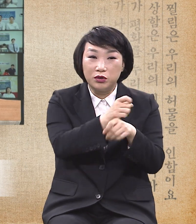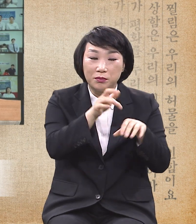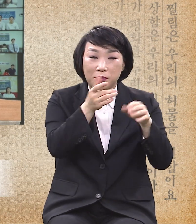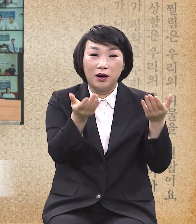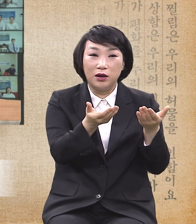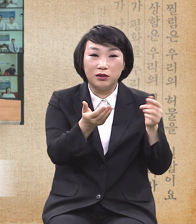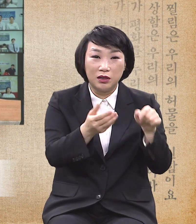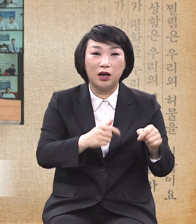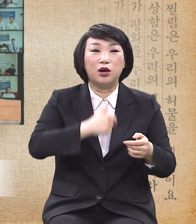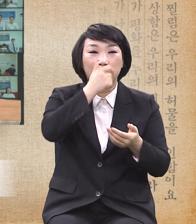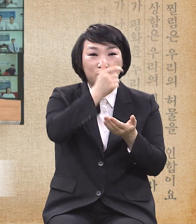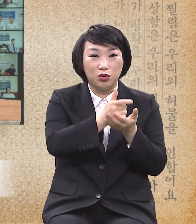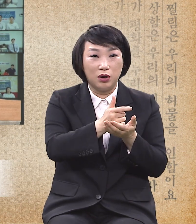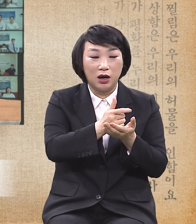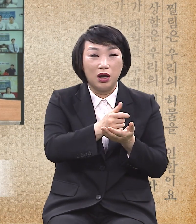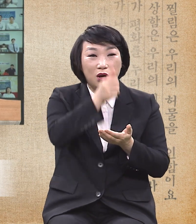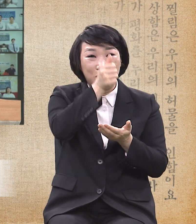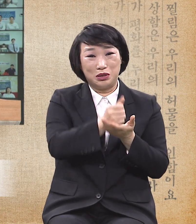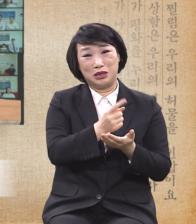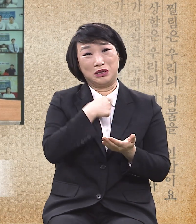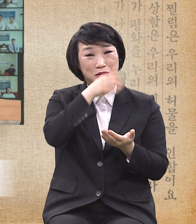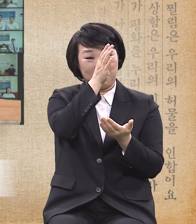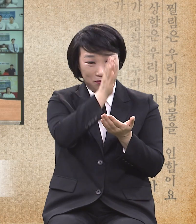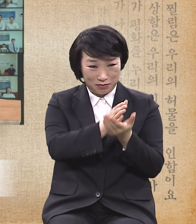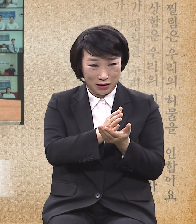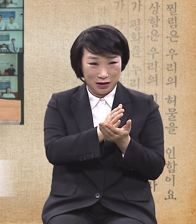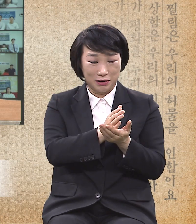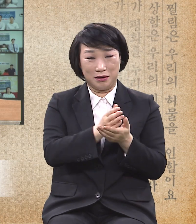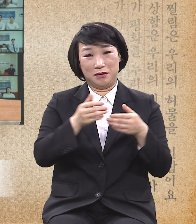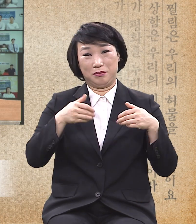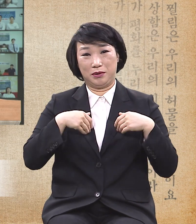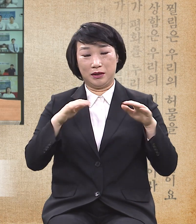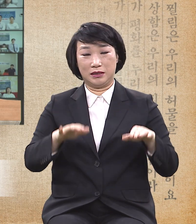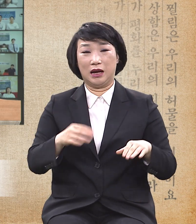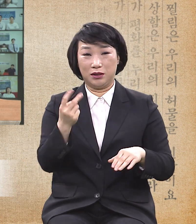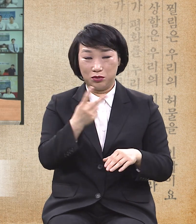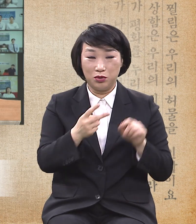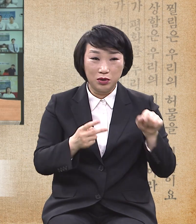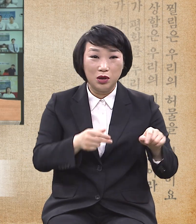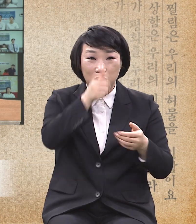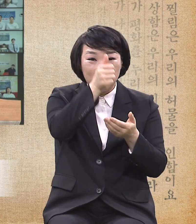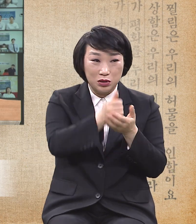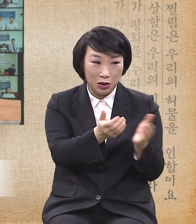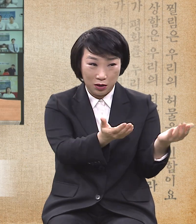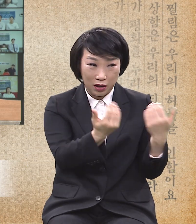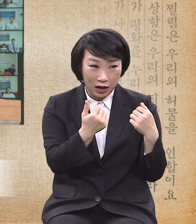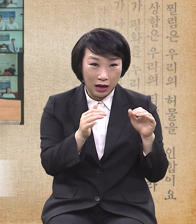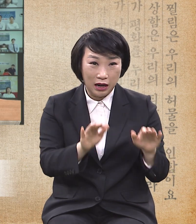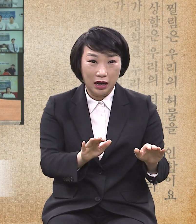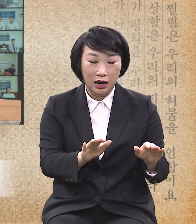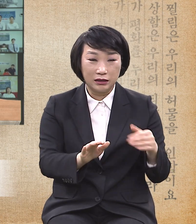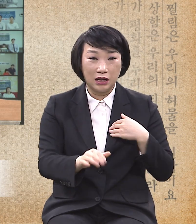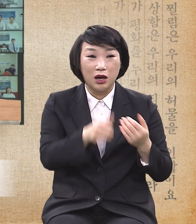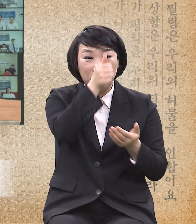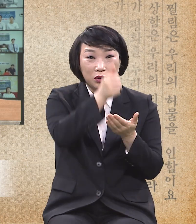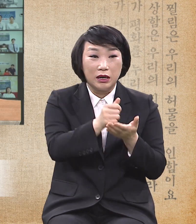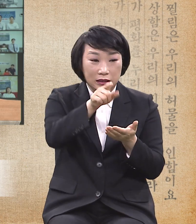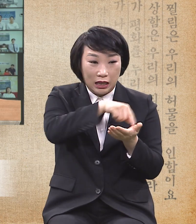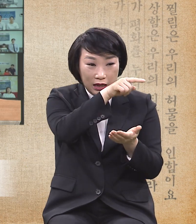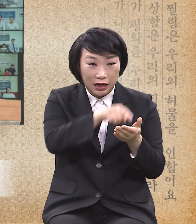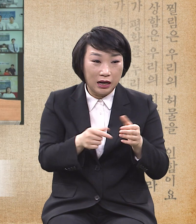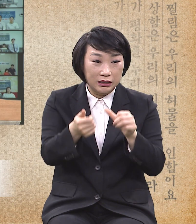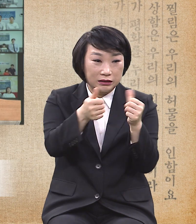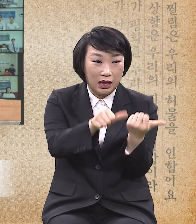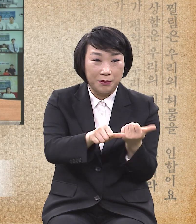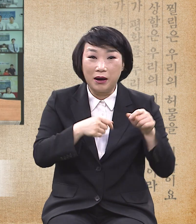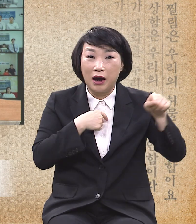속아서 죄를 범하지 말아야 하며 다시는 죄를 수용해서 죄값은